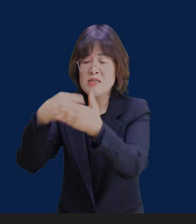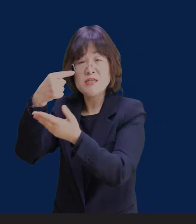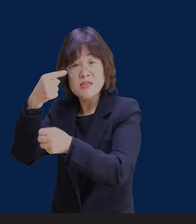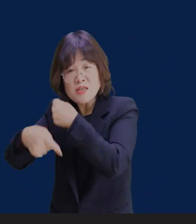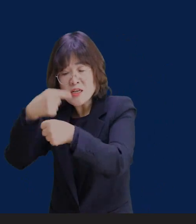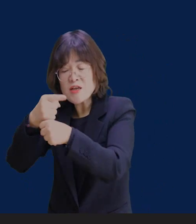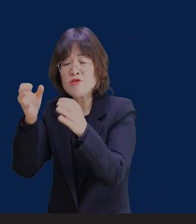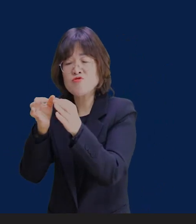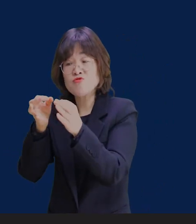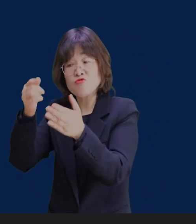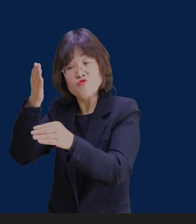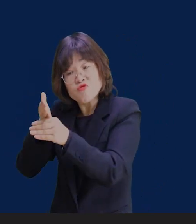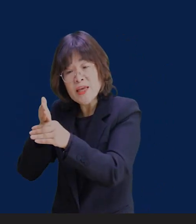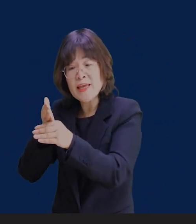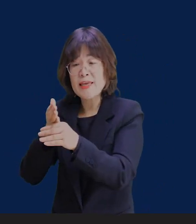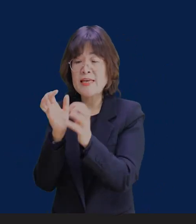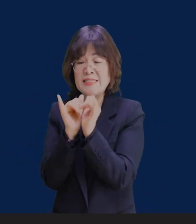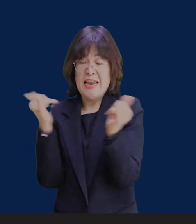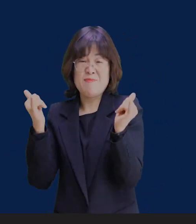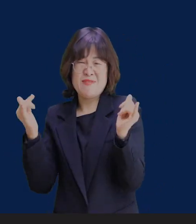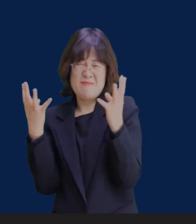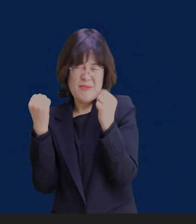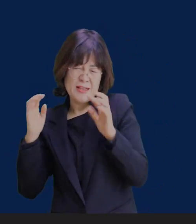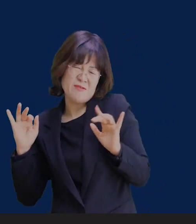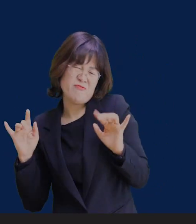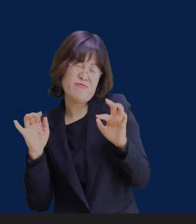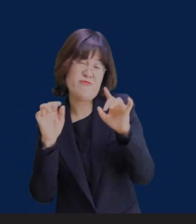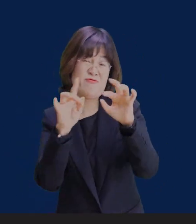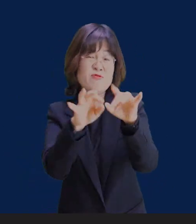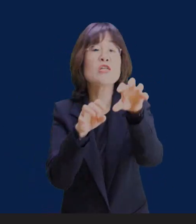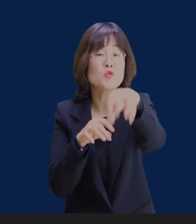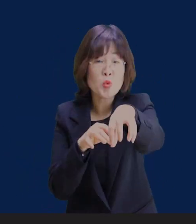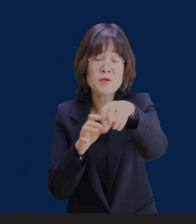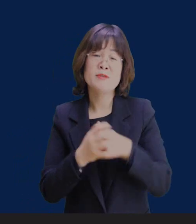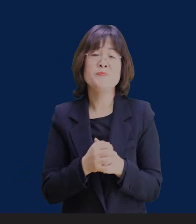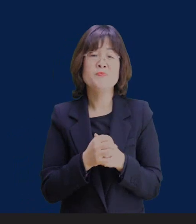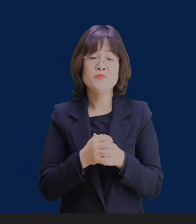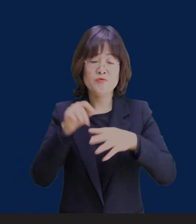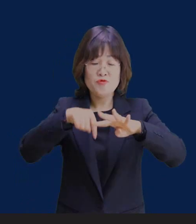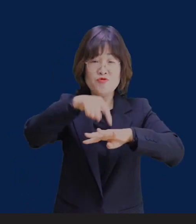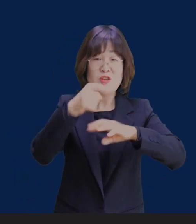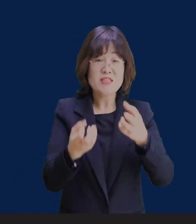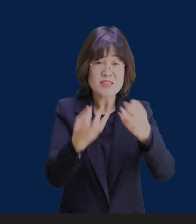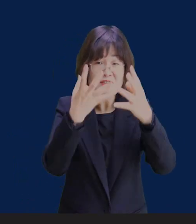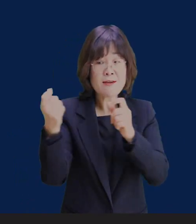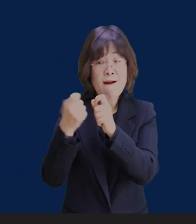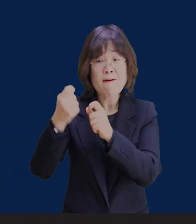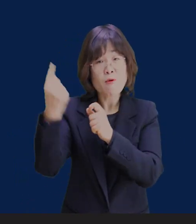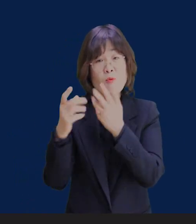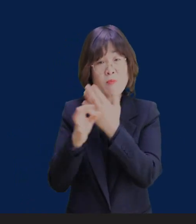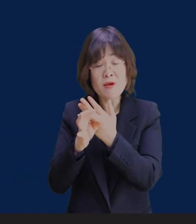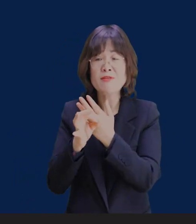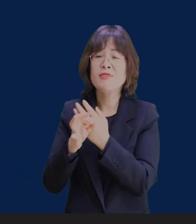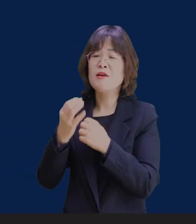중에 예루살렘에서 가장 사람이 많이 붐비는 바로 그 시즌입니다. 6월절이 가까워지면 세계 각국에서